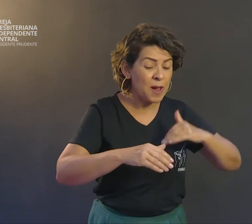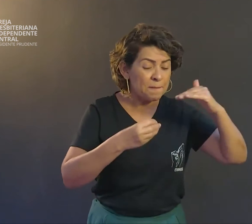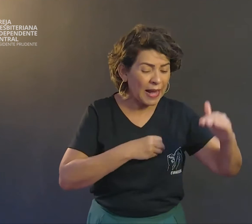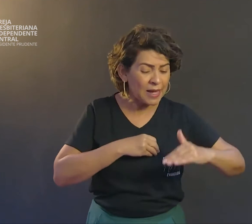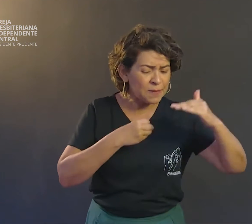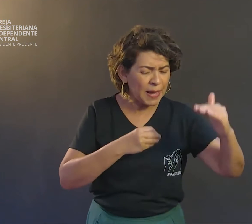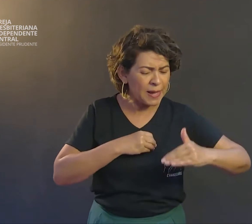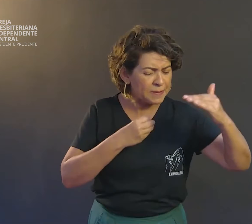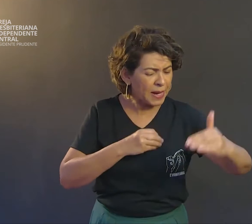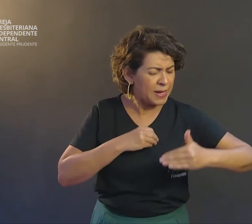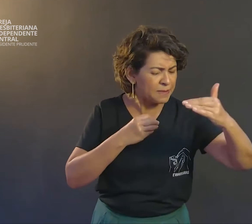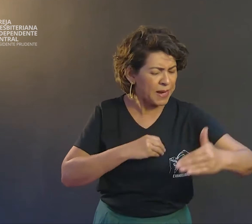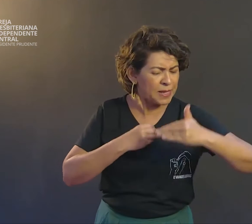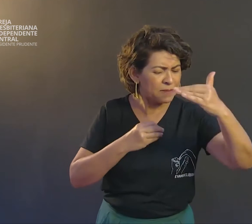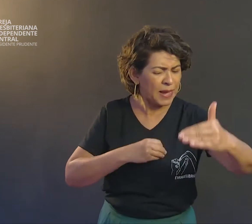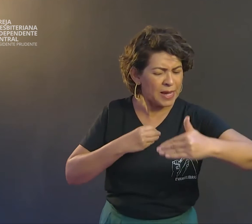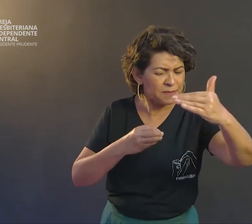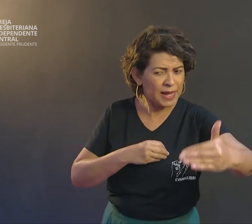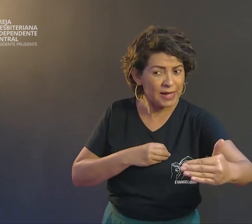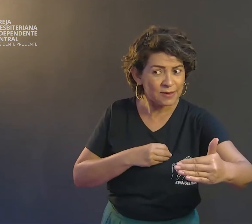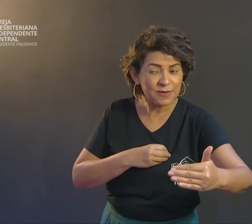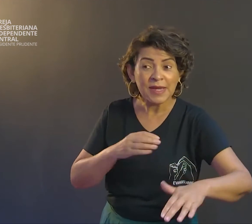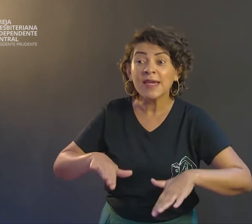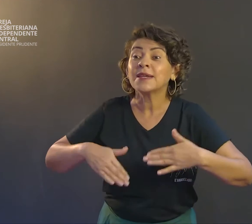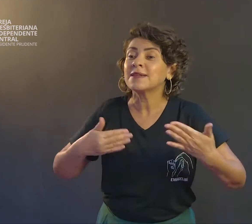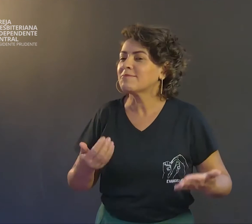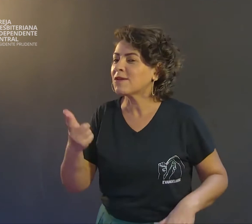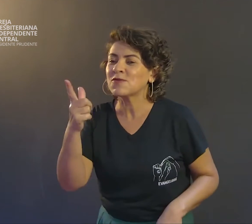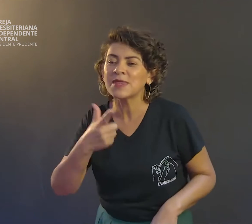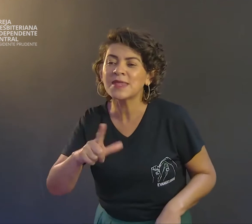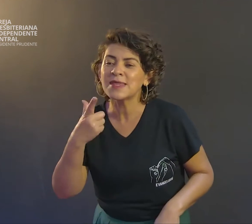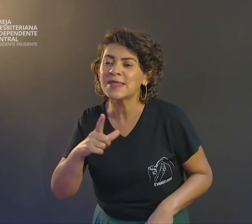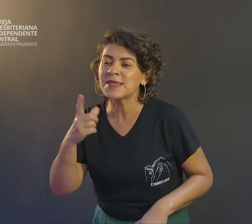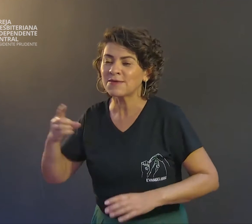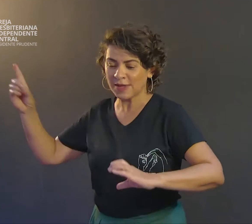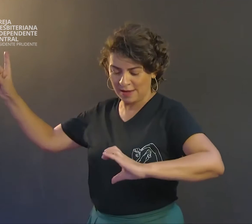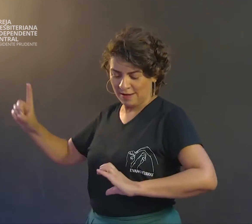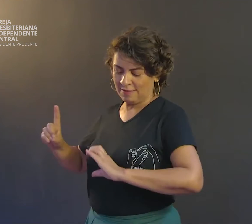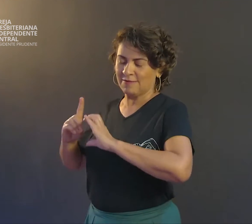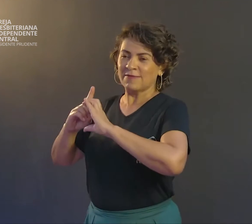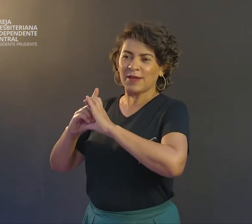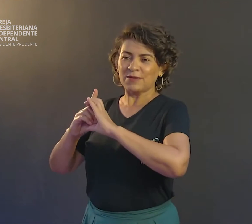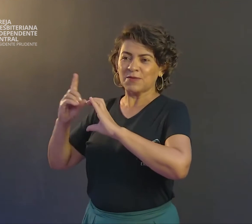evidentemente não possui a semente de Deus em sua vida, que é o Espírito Santo.